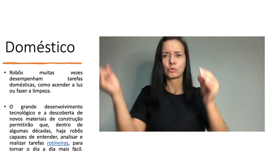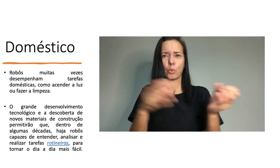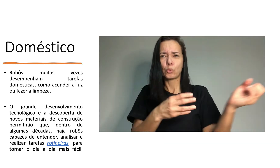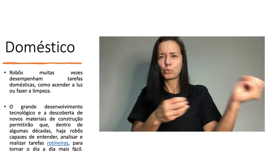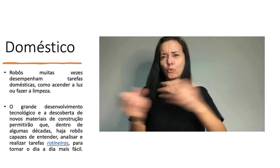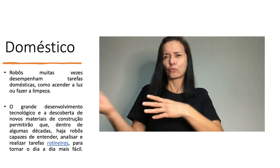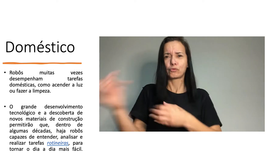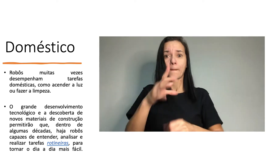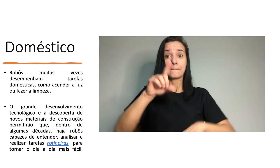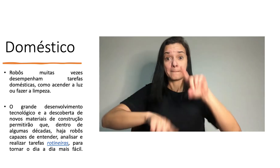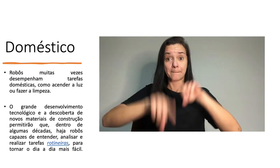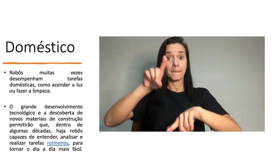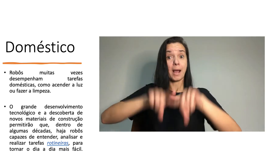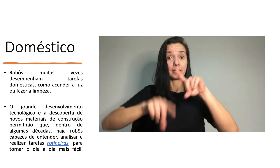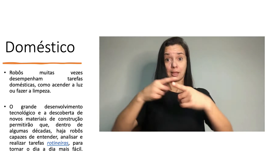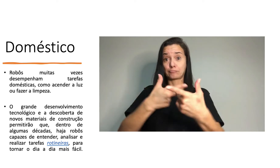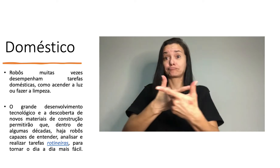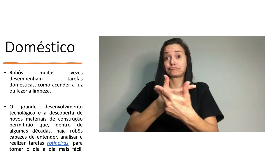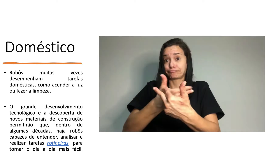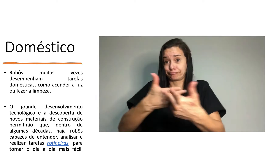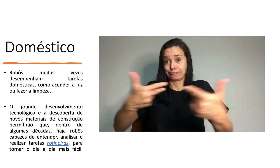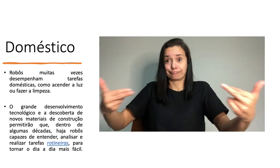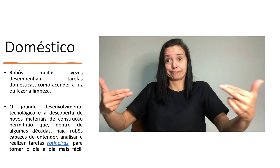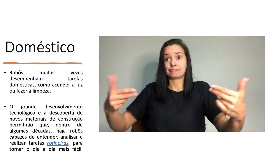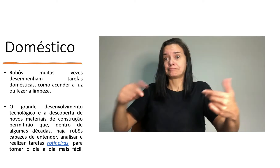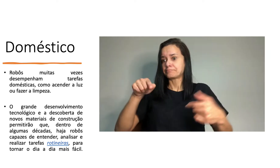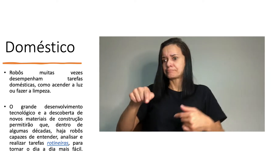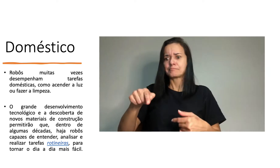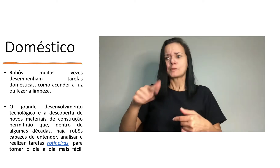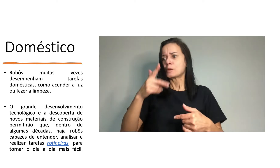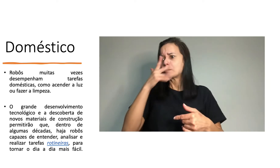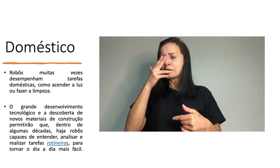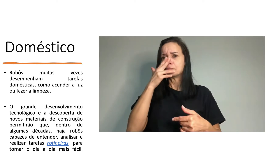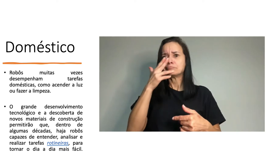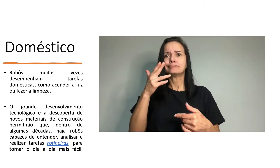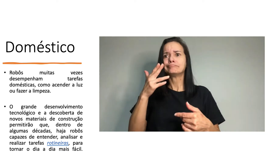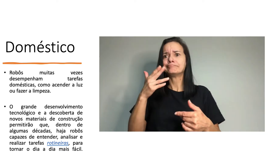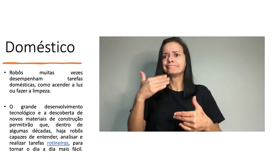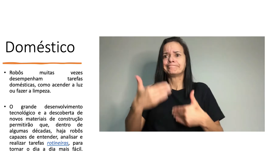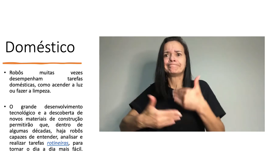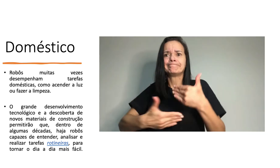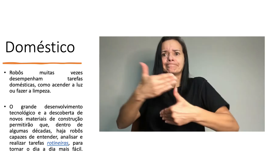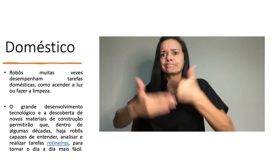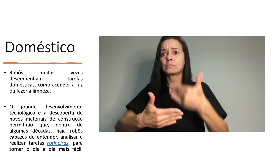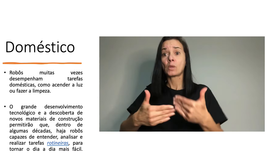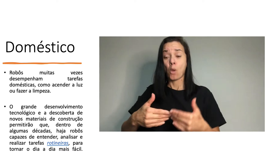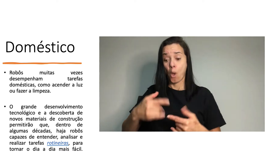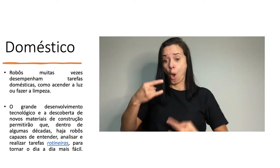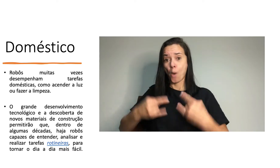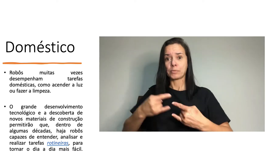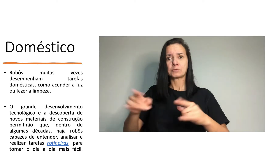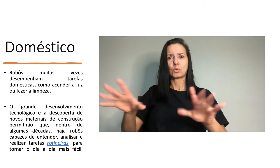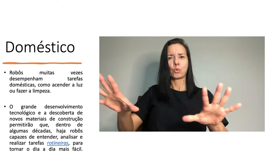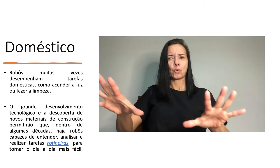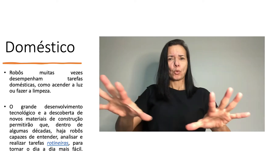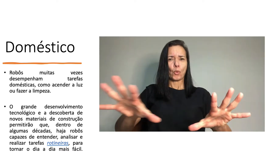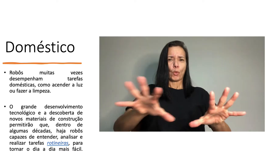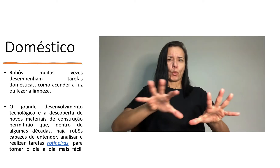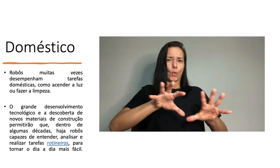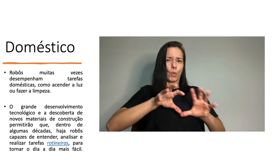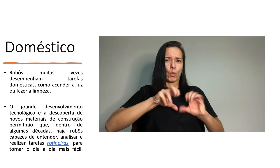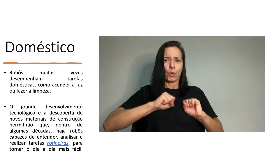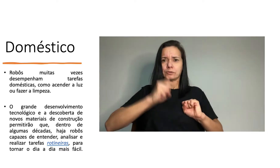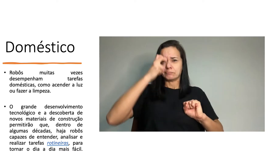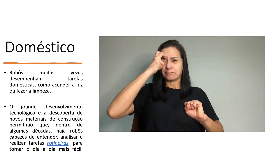e a descoberta de novos materiais de construção, logo permitirão que em algumas décadas os